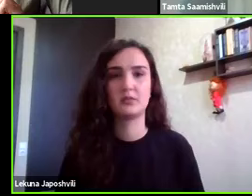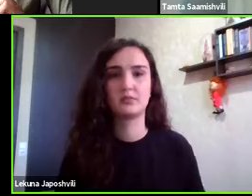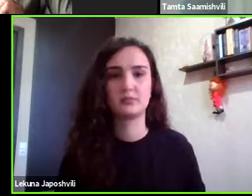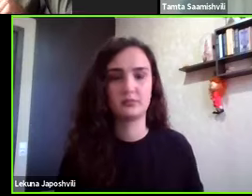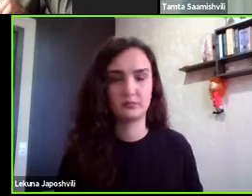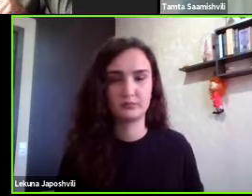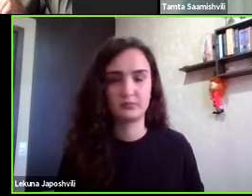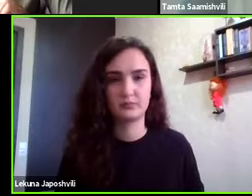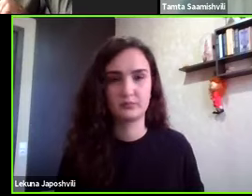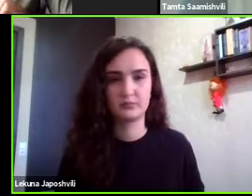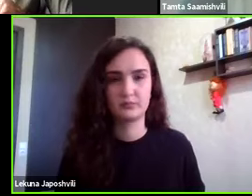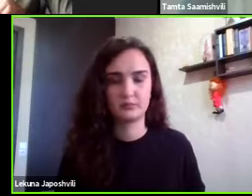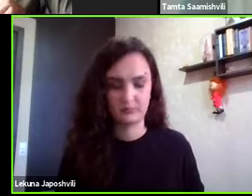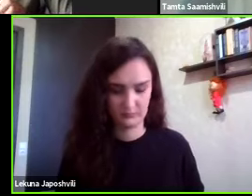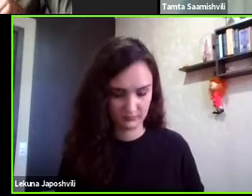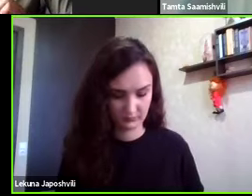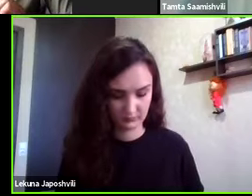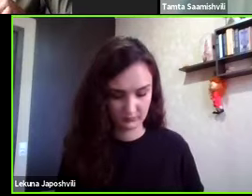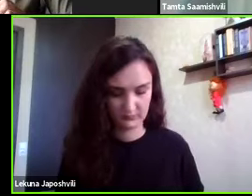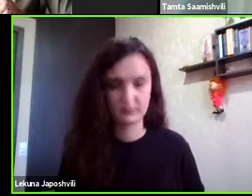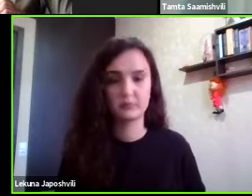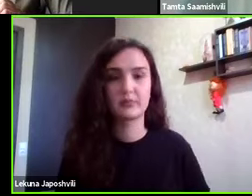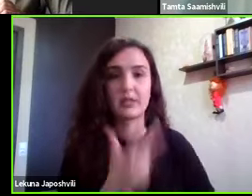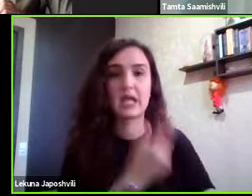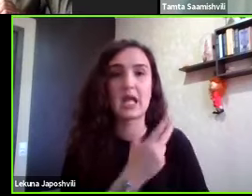დიახ, ეხა აცრებზე მინდა მოგახსენოთ, რომ